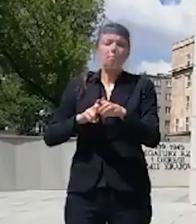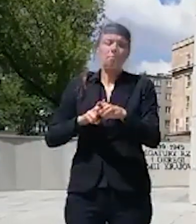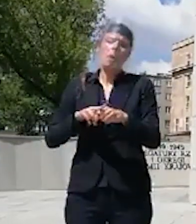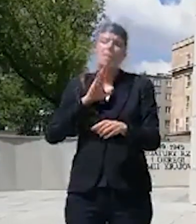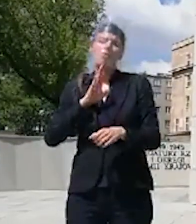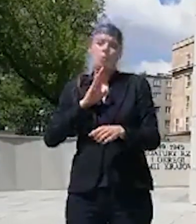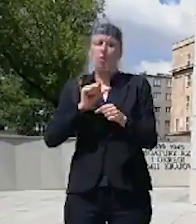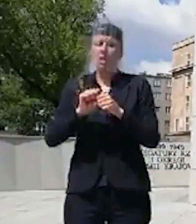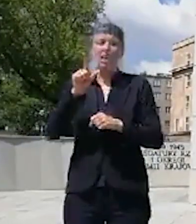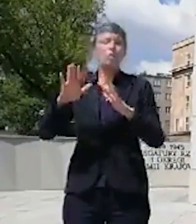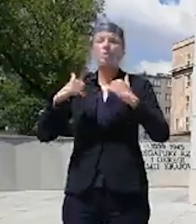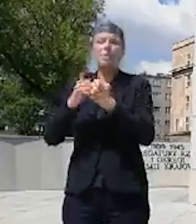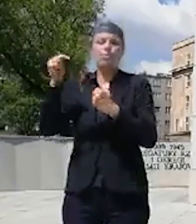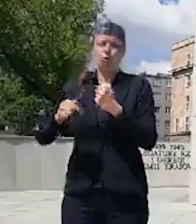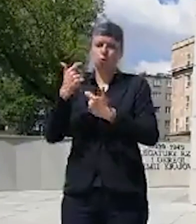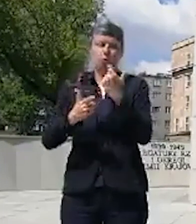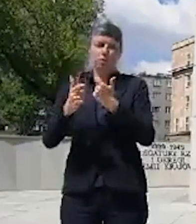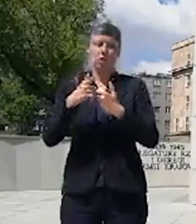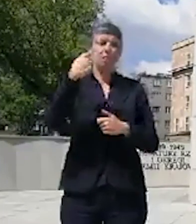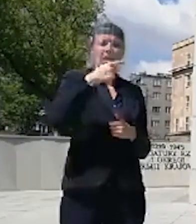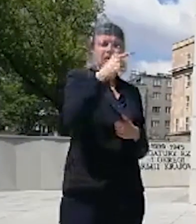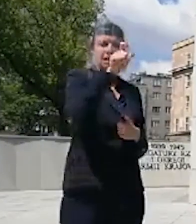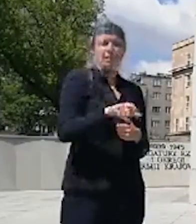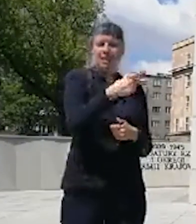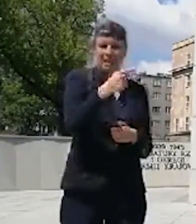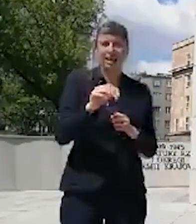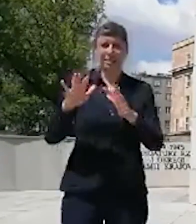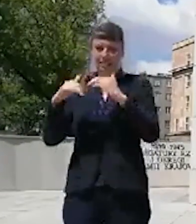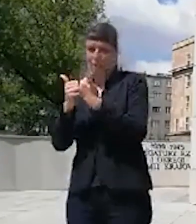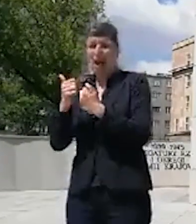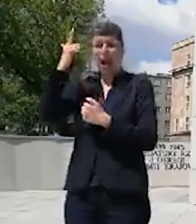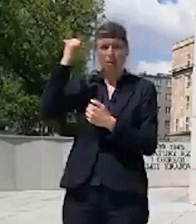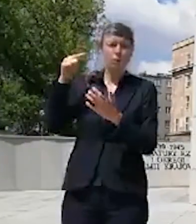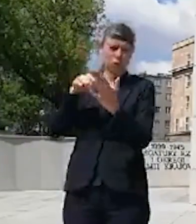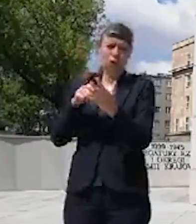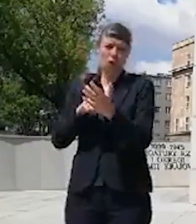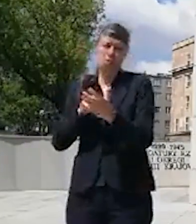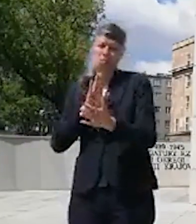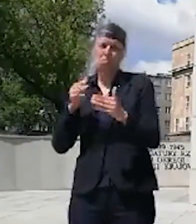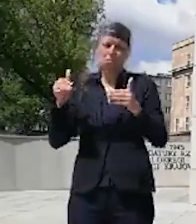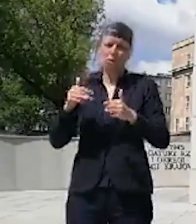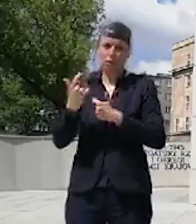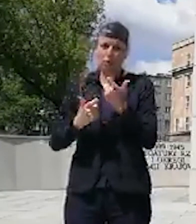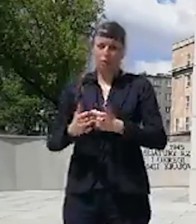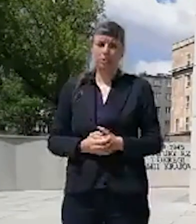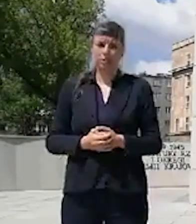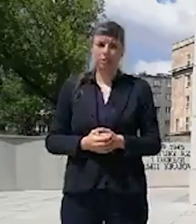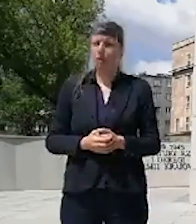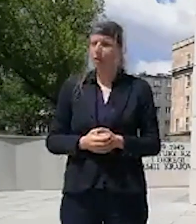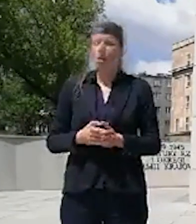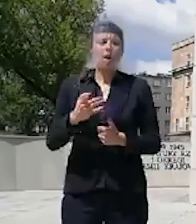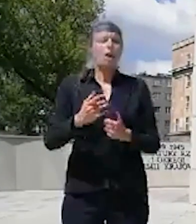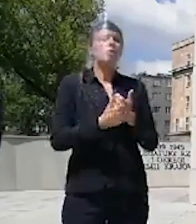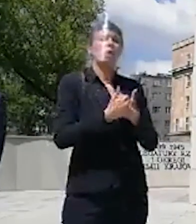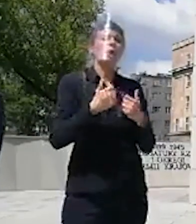taką energią nową, która się pojawi, taka zmiana będzie możliwa, że coś takie okno się otworzy. Bardziej chodzi mi o działania na rzecz tego. Ale co prezydent